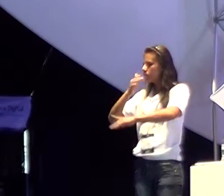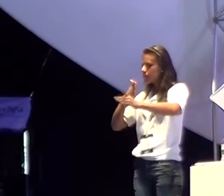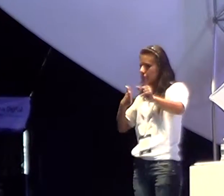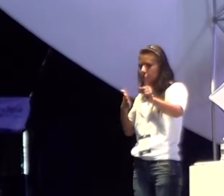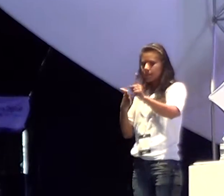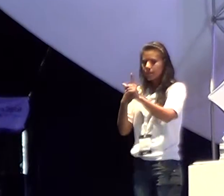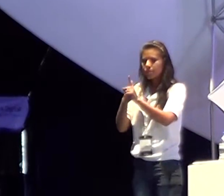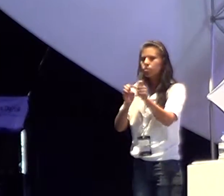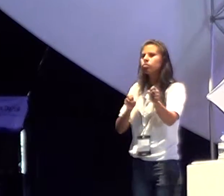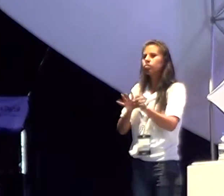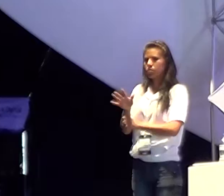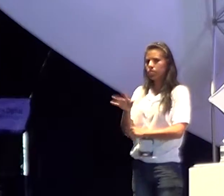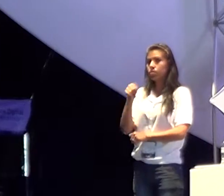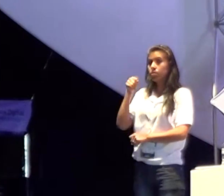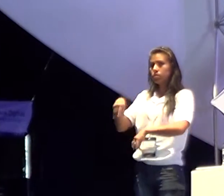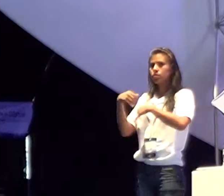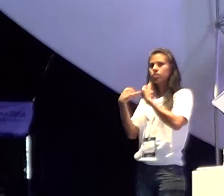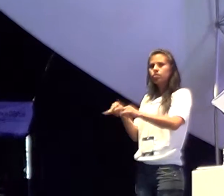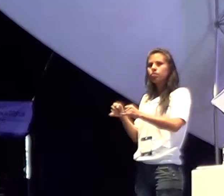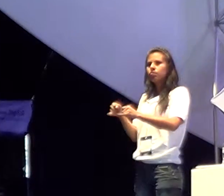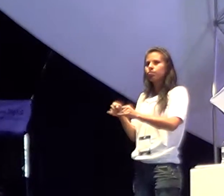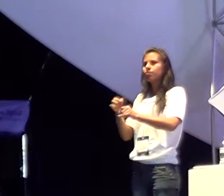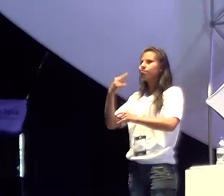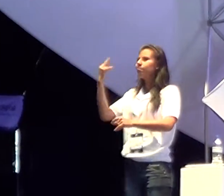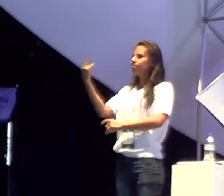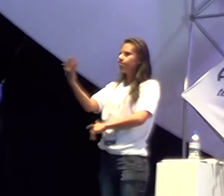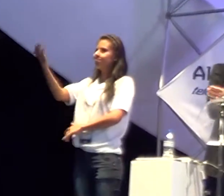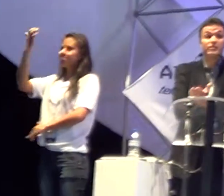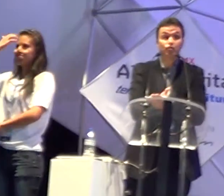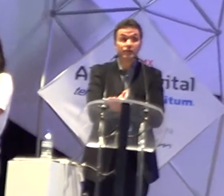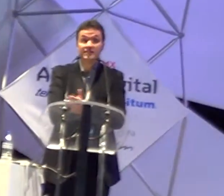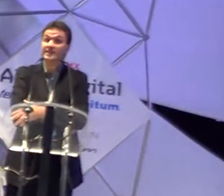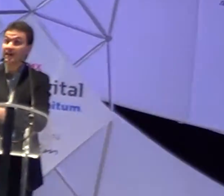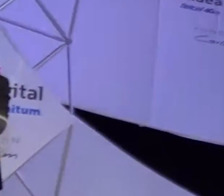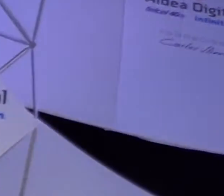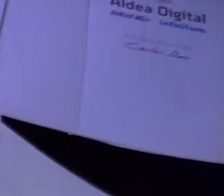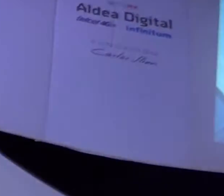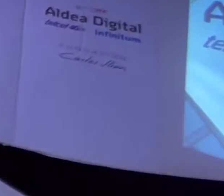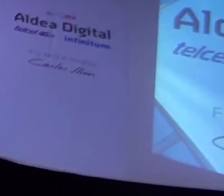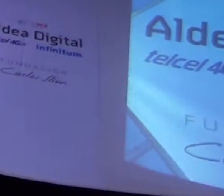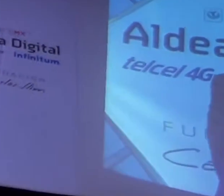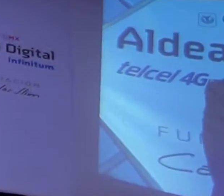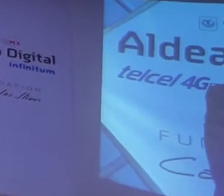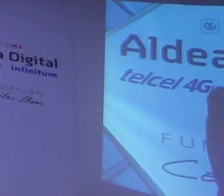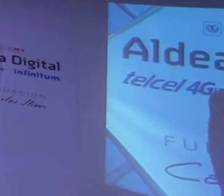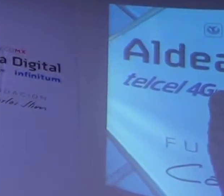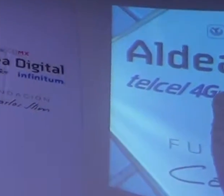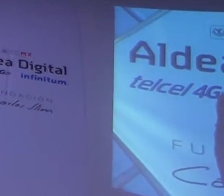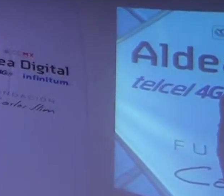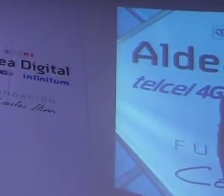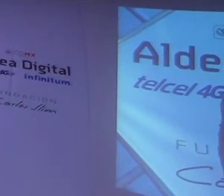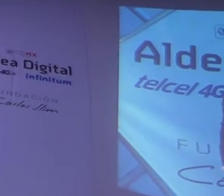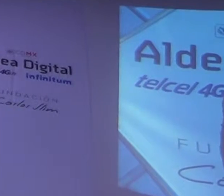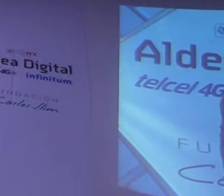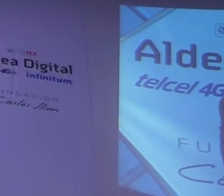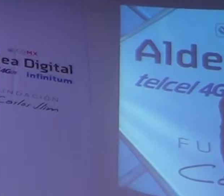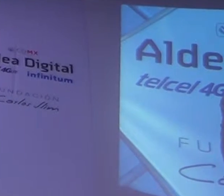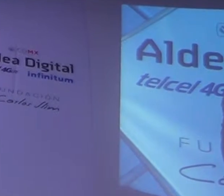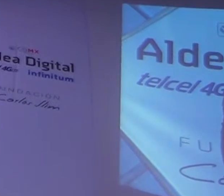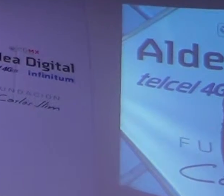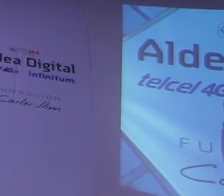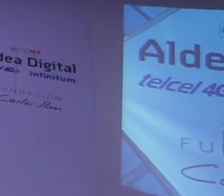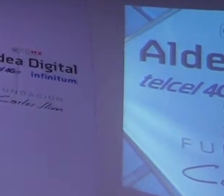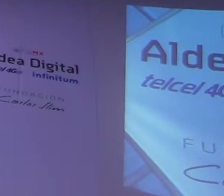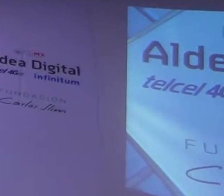servicio como este en la industria? Es conocimiento. ¿Cuántas personas acá no conocían streaming? No conocen